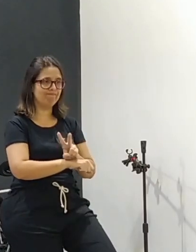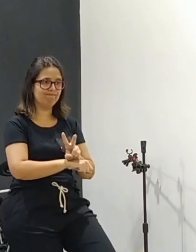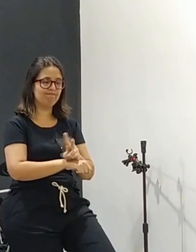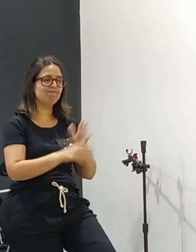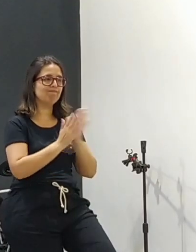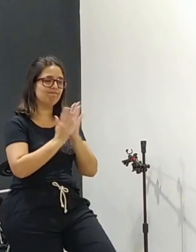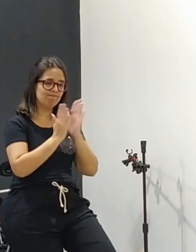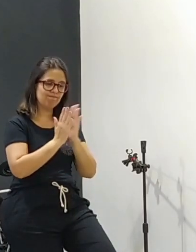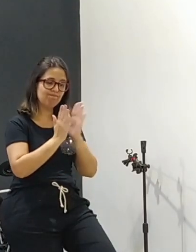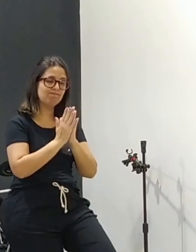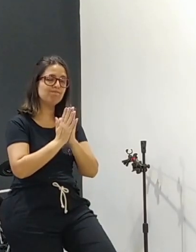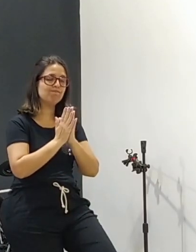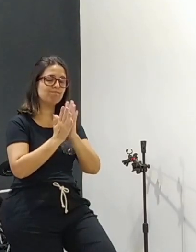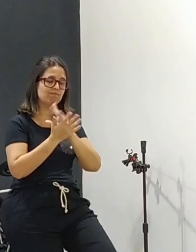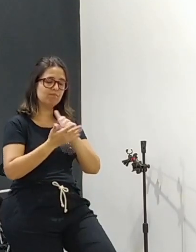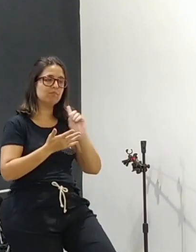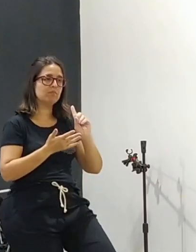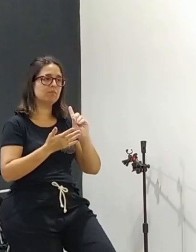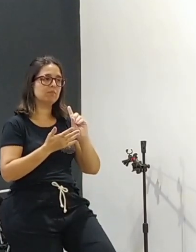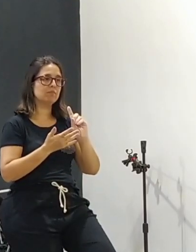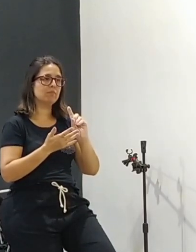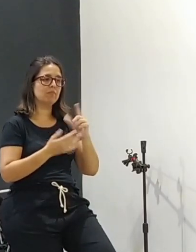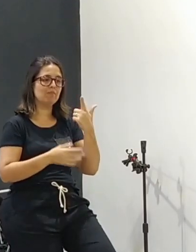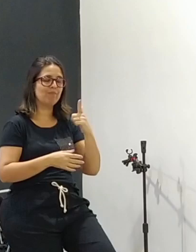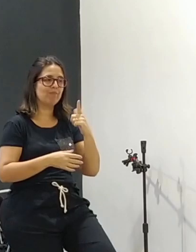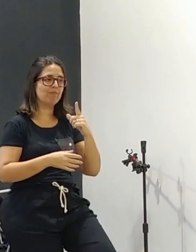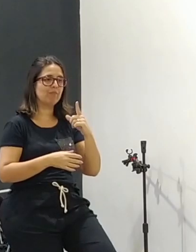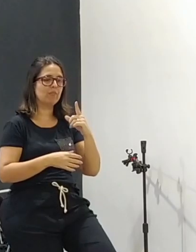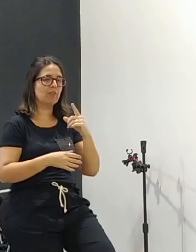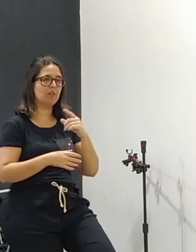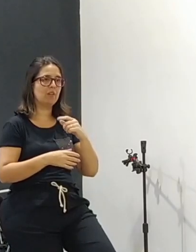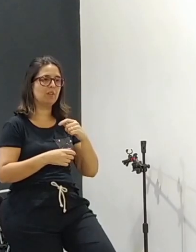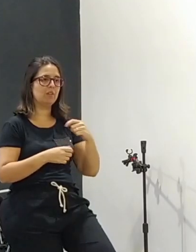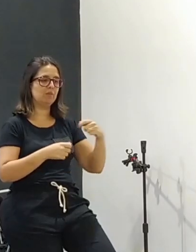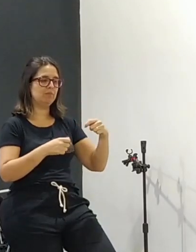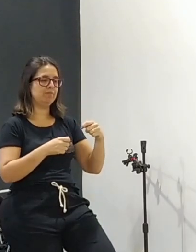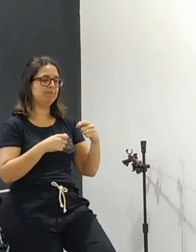e orai, para que não entrais em tentação, a gente